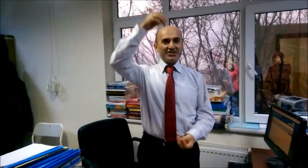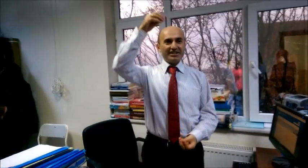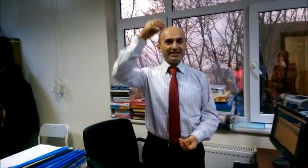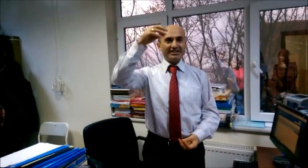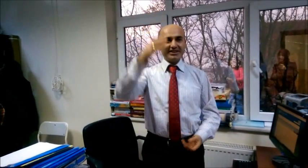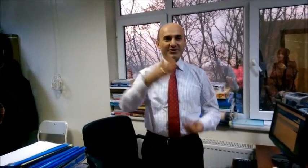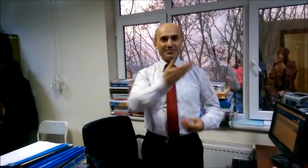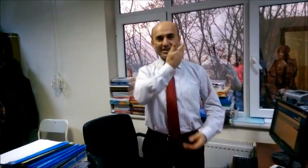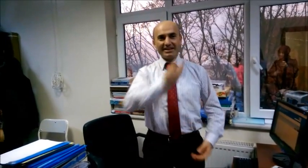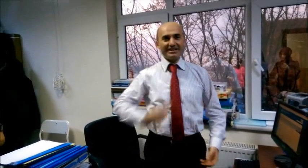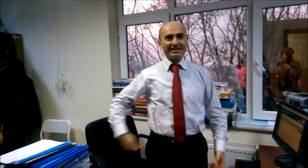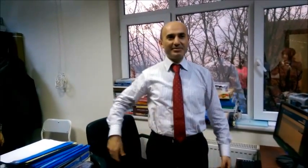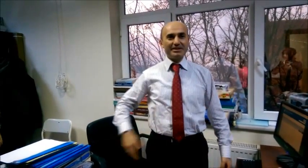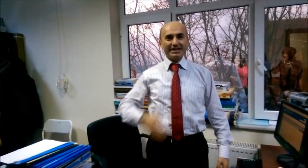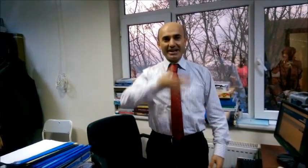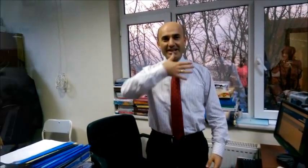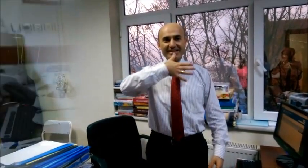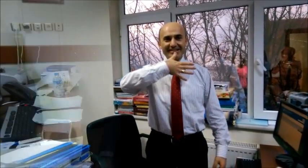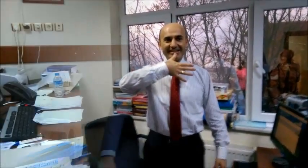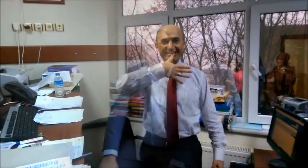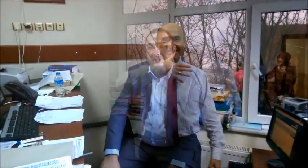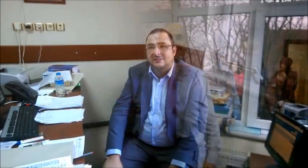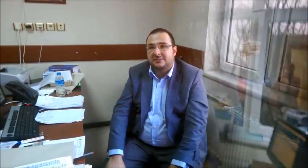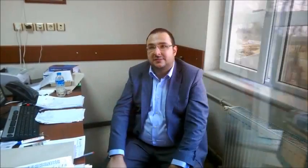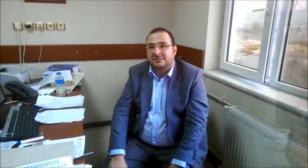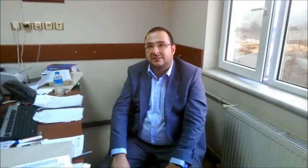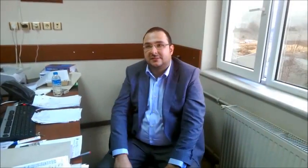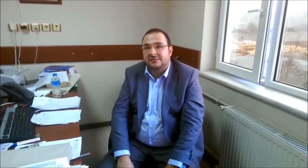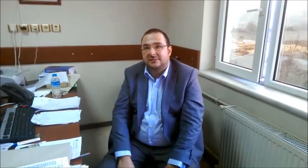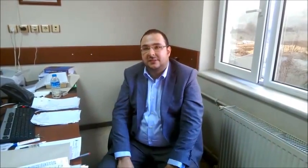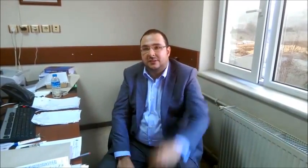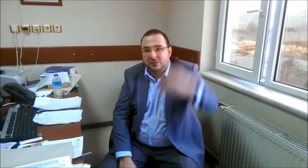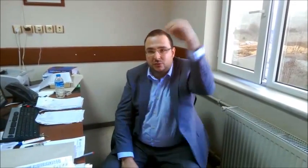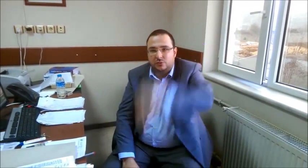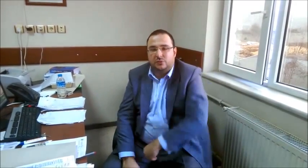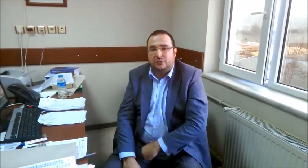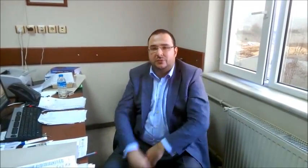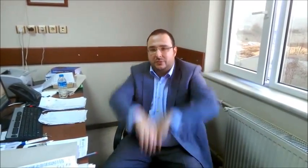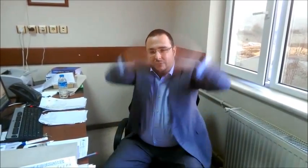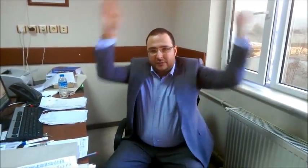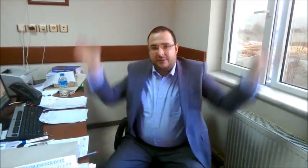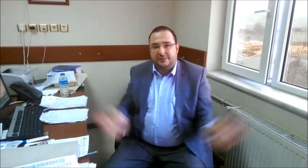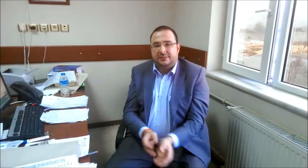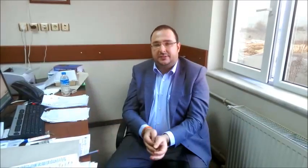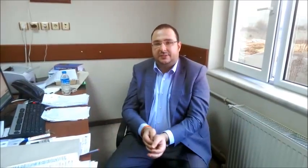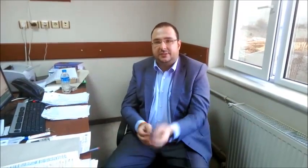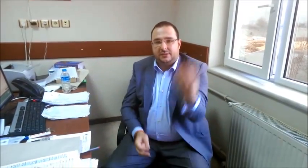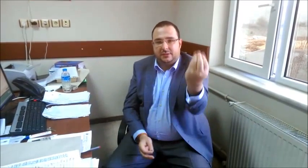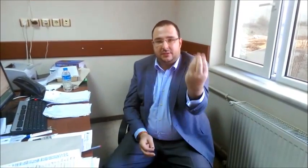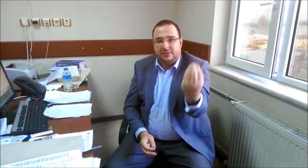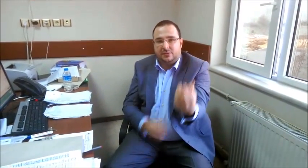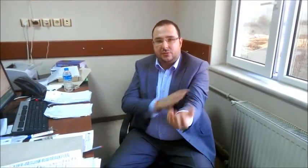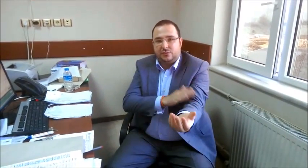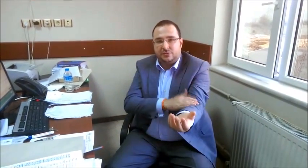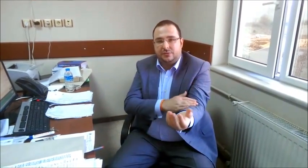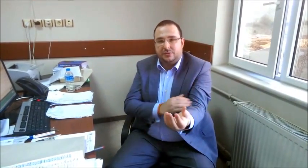kişi sevmeyi bilendir. Şu dünyadaki en güçlü